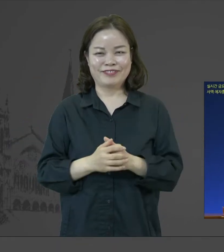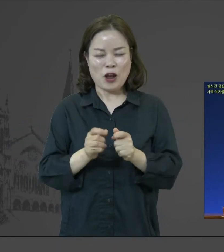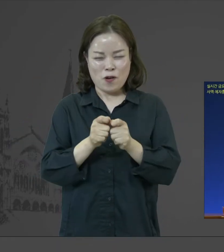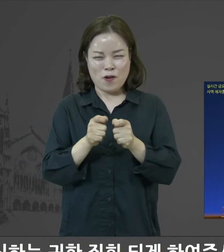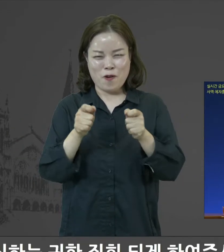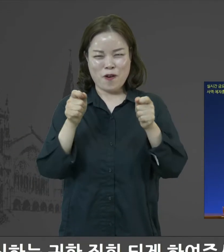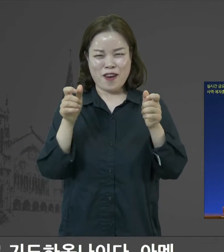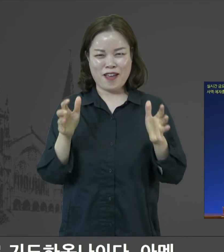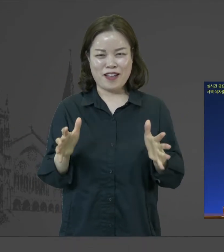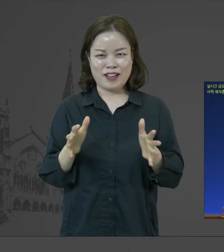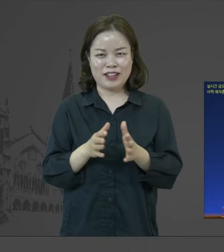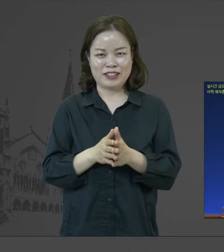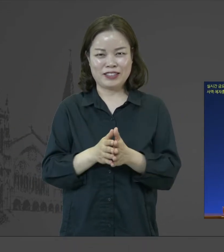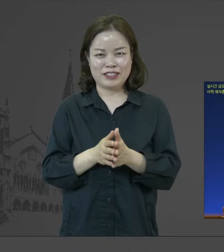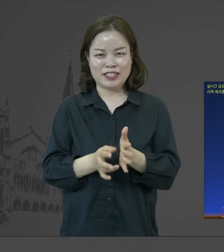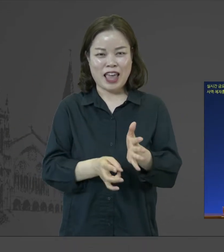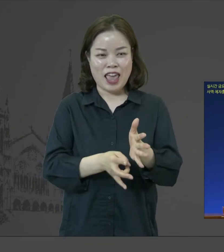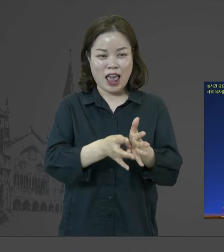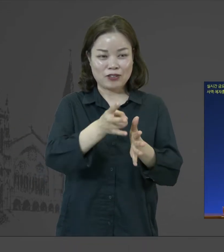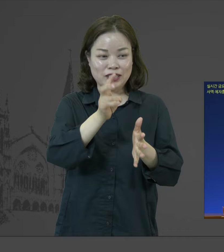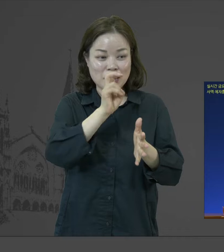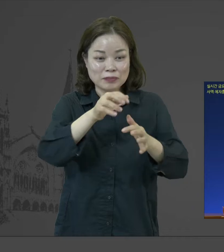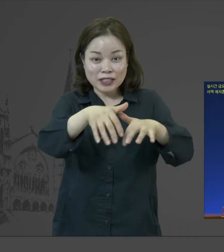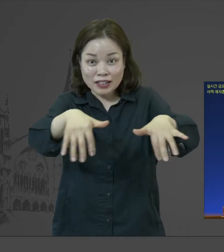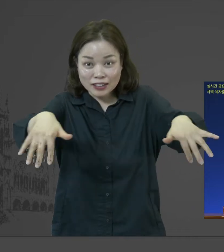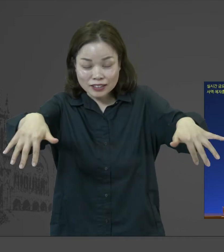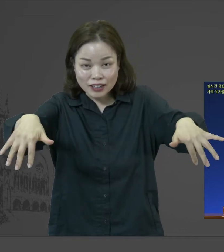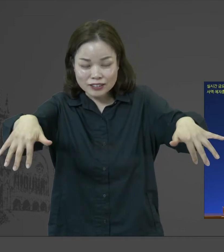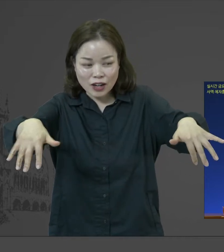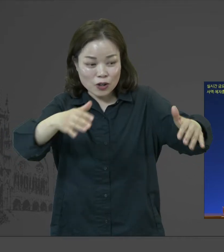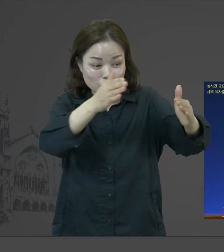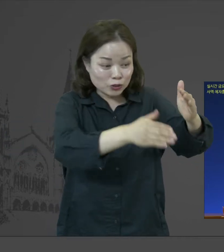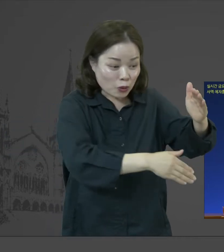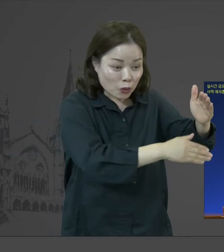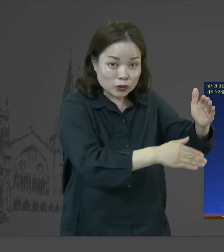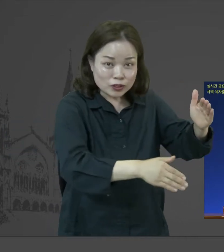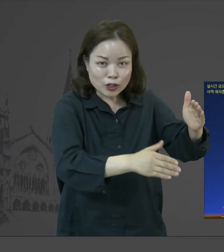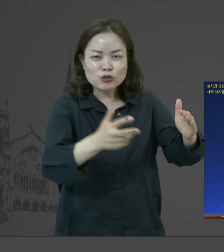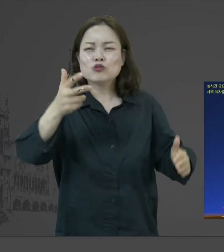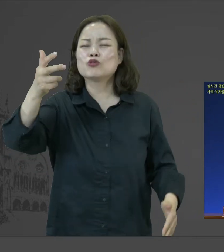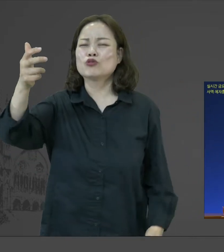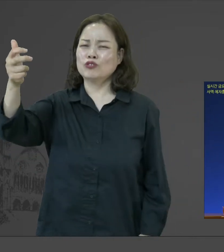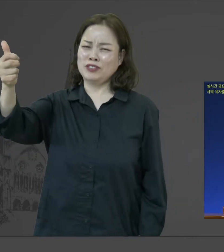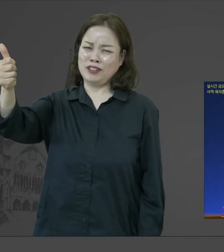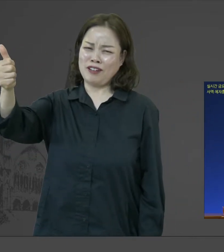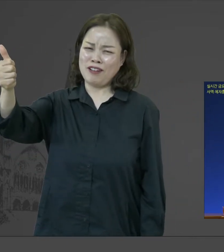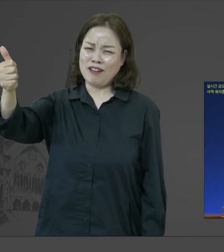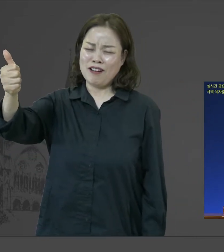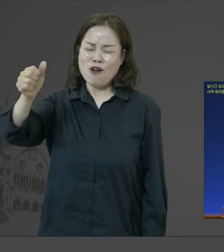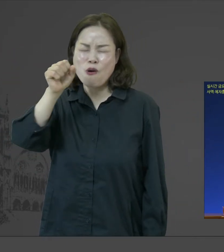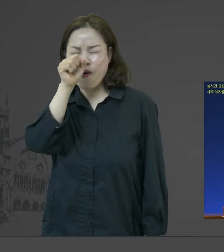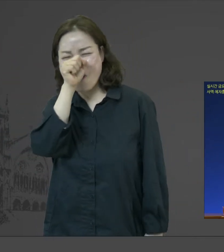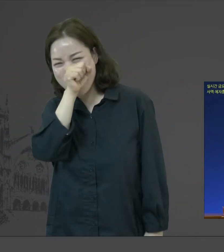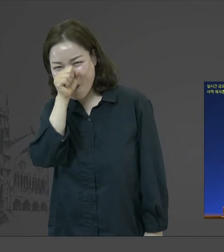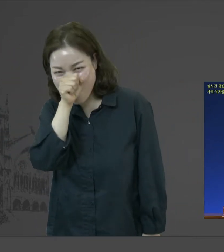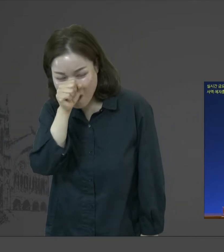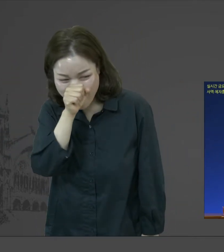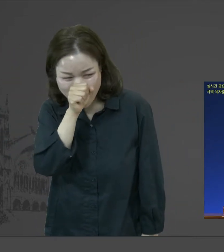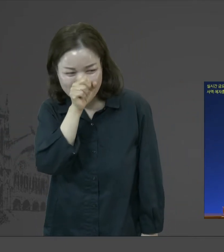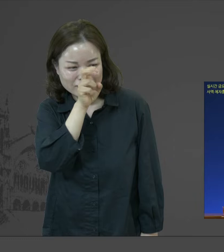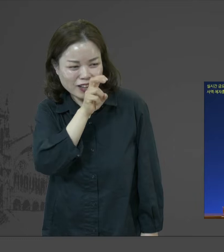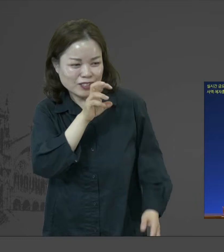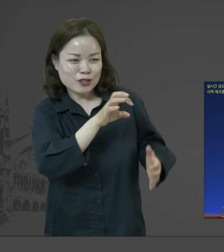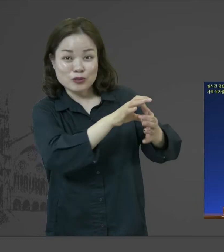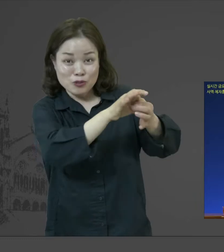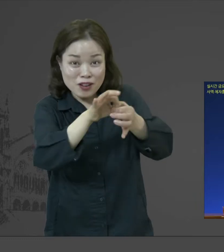오랜만에 예루살렘 찬양대가 쓰시니까 우리 성도님들과 우리 주님께서 얼마나 좋아하시고 또 우리